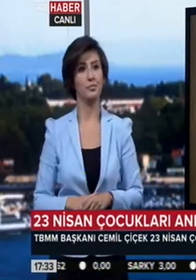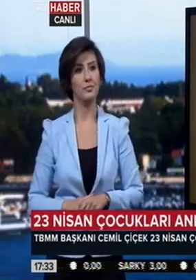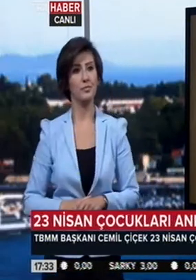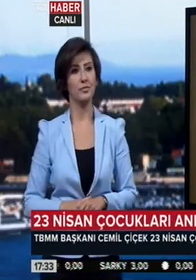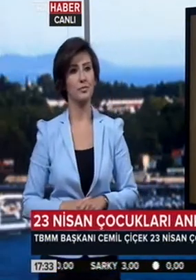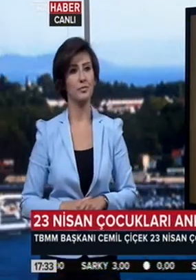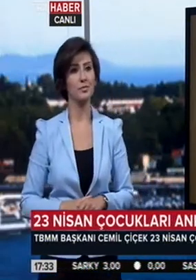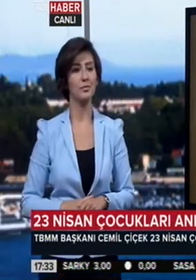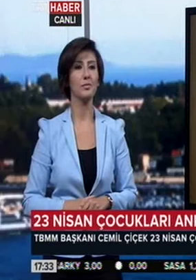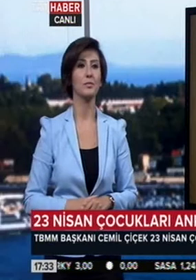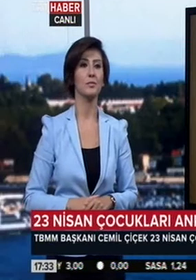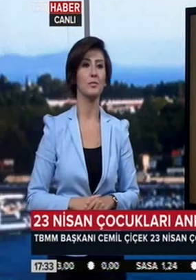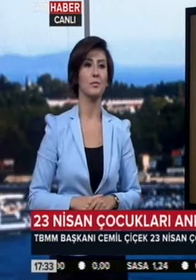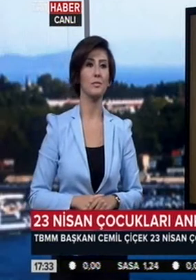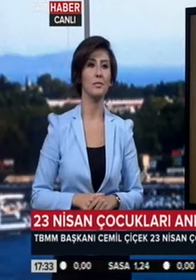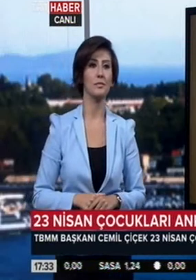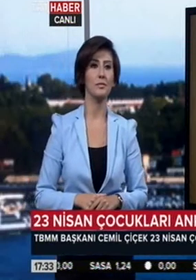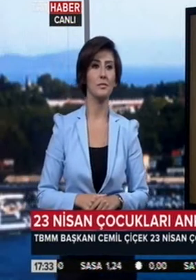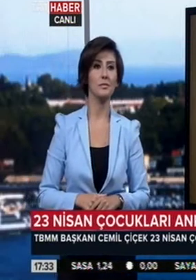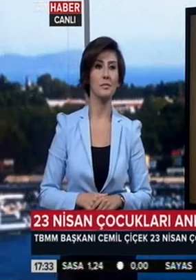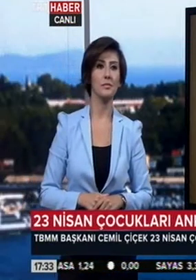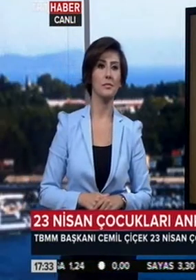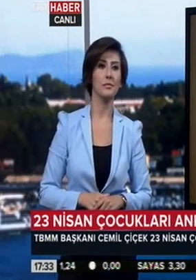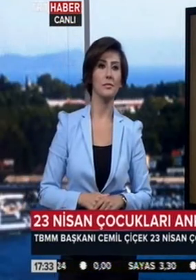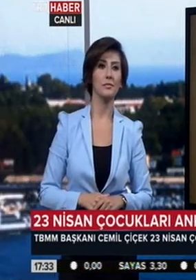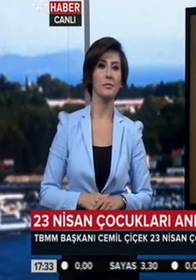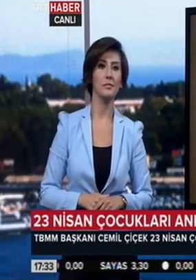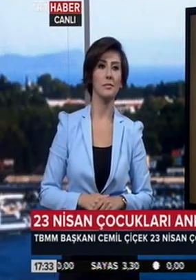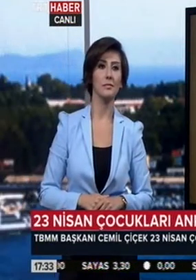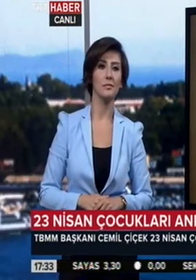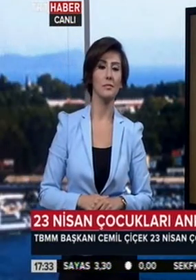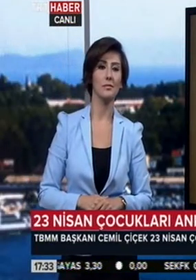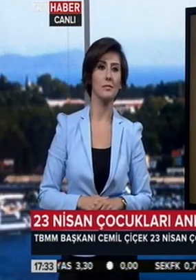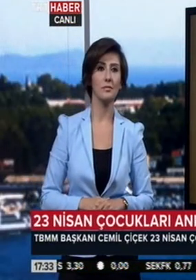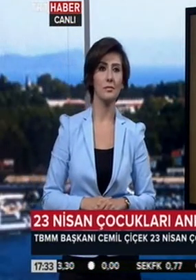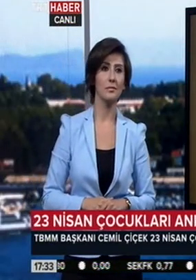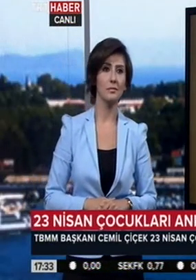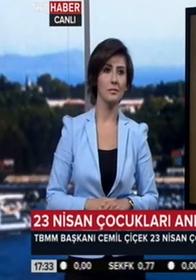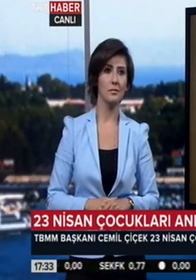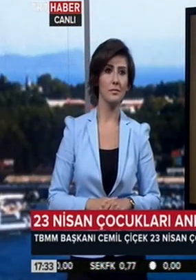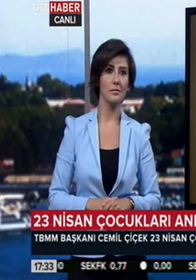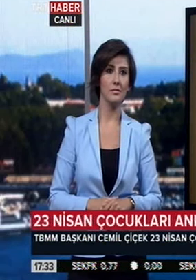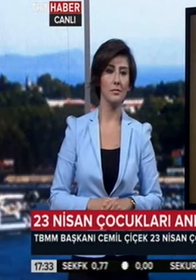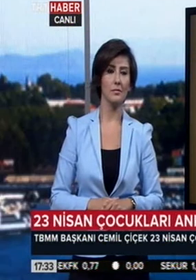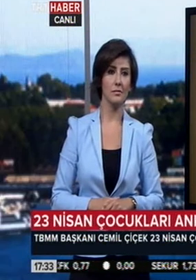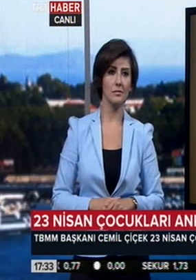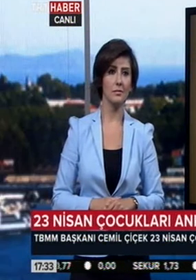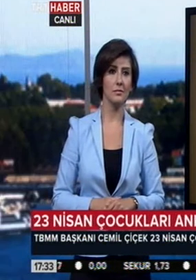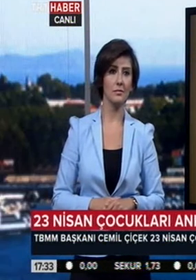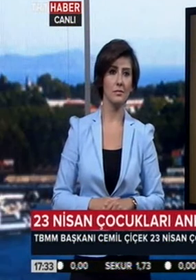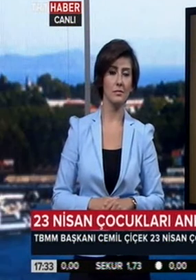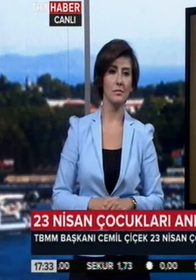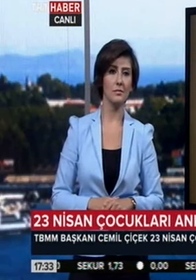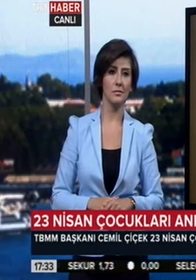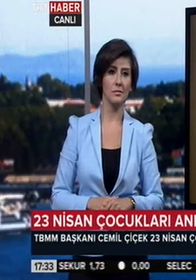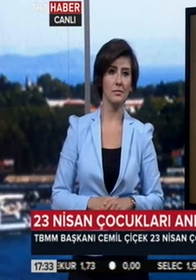is the true goal of April 23rd National Sovereignty and Children's Festival Day, which was presented to the children of the world by